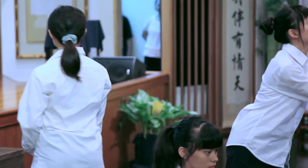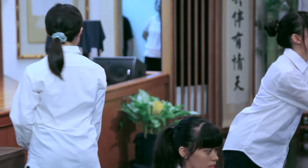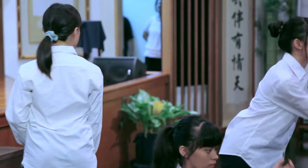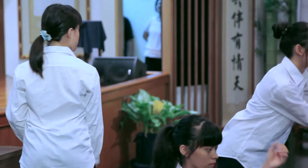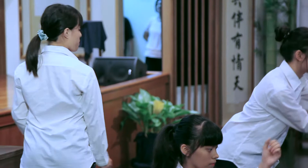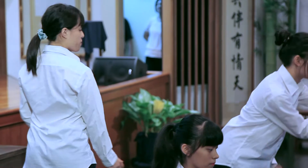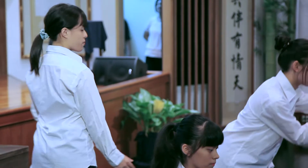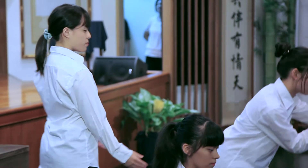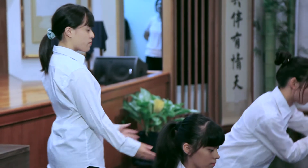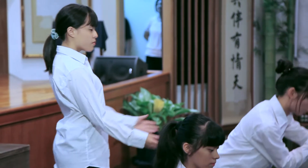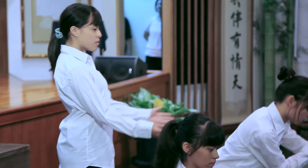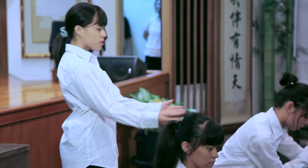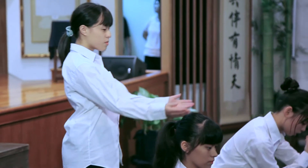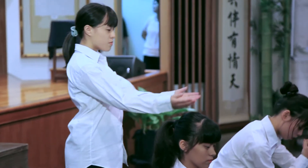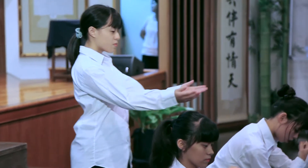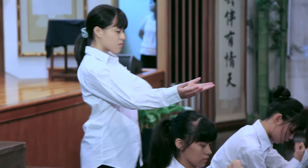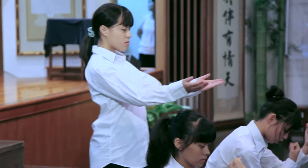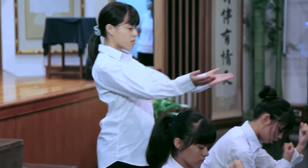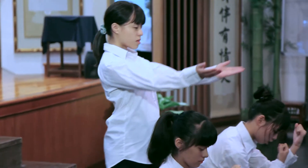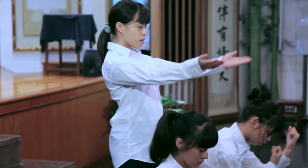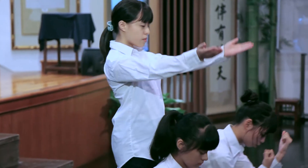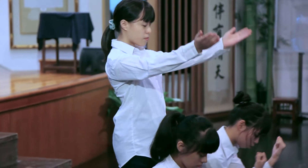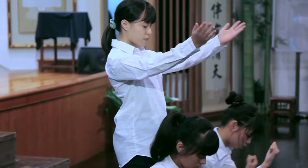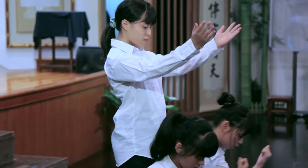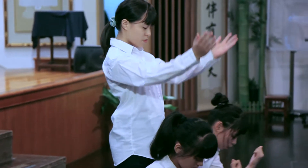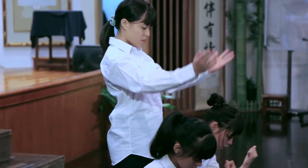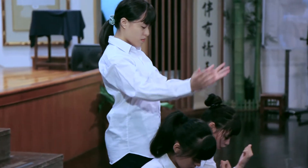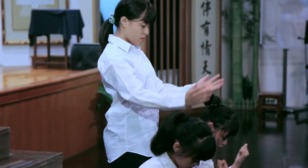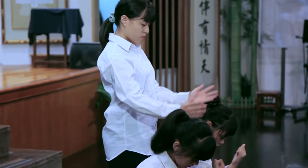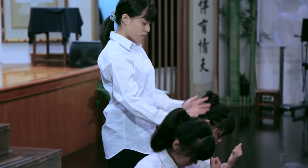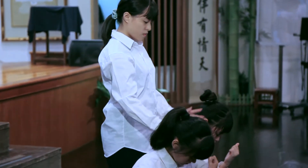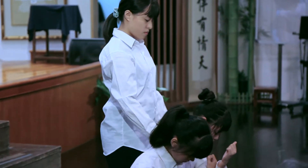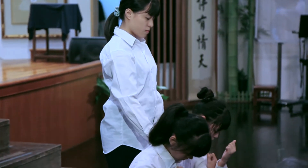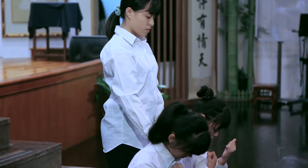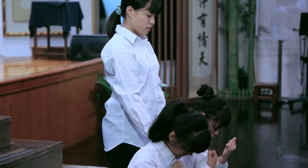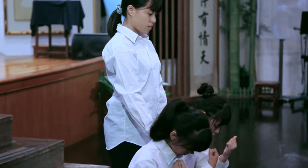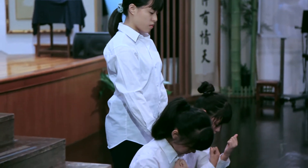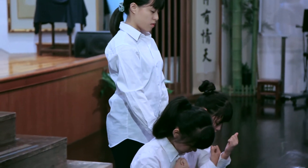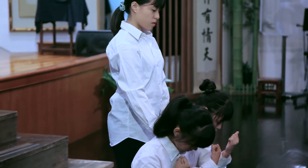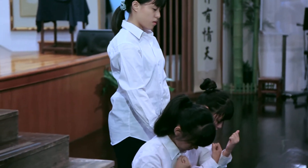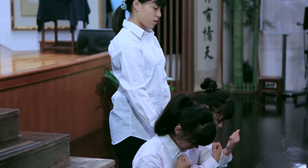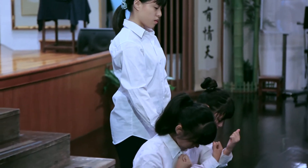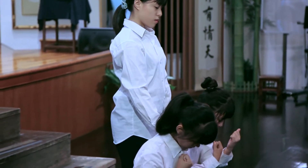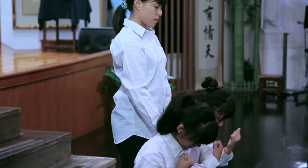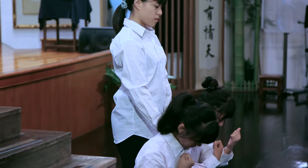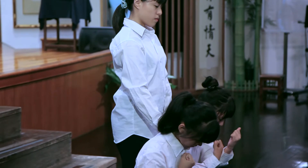知自己是罪人。